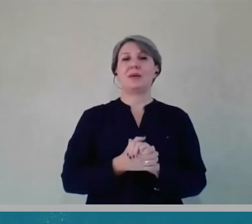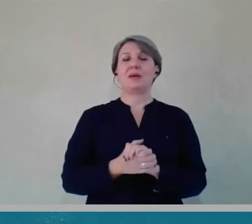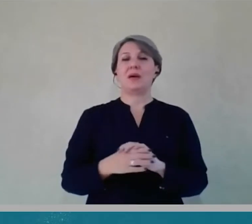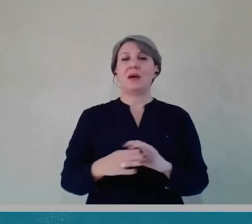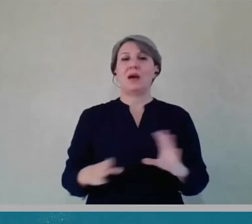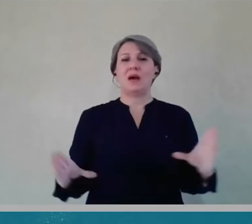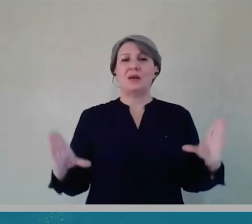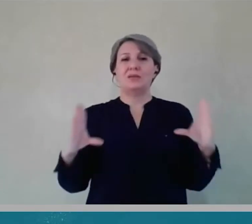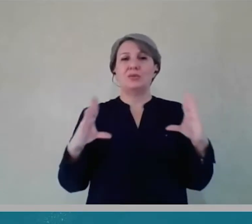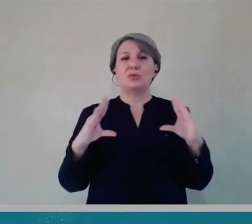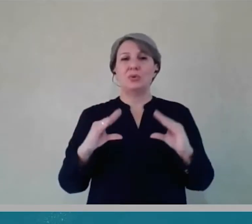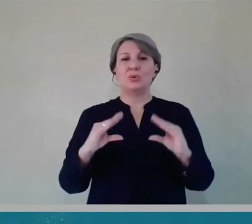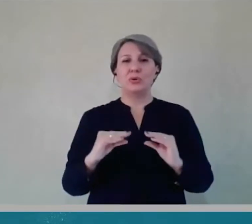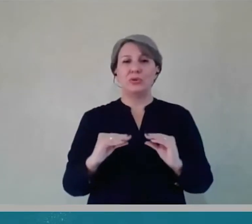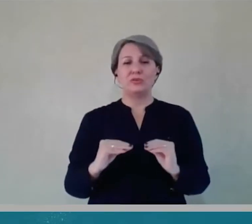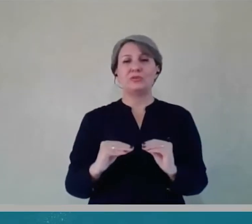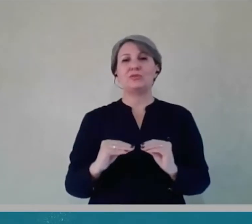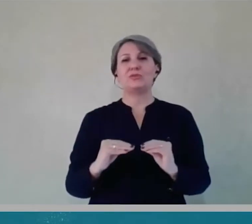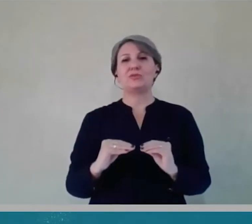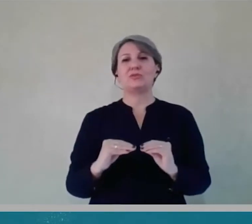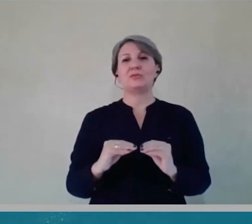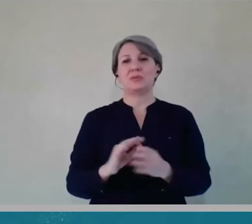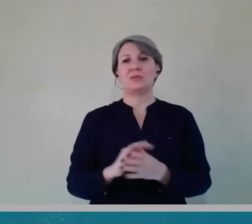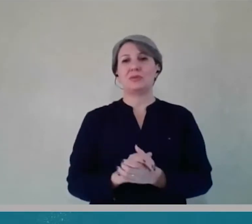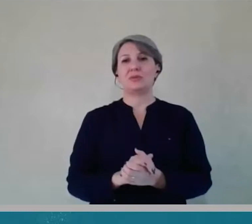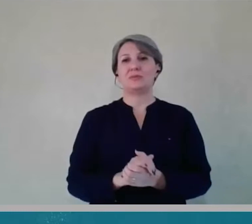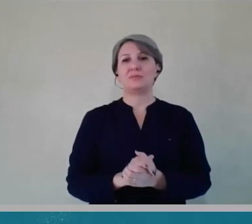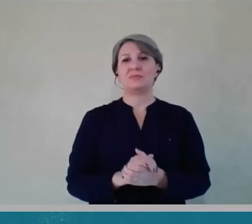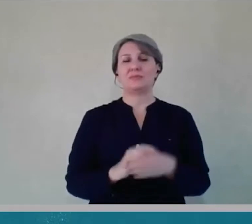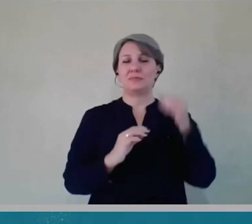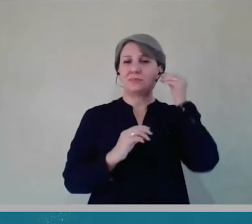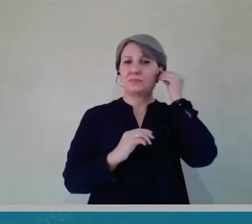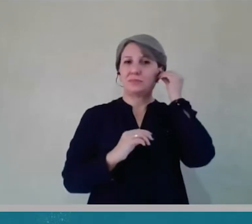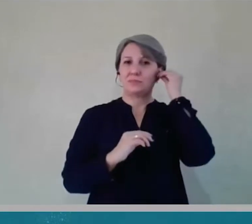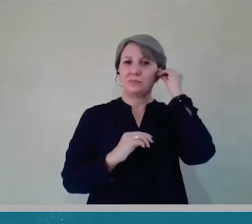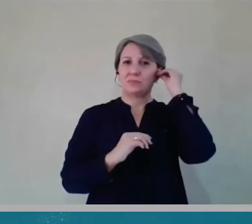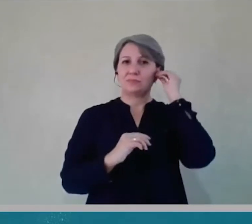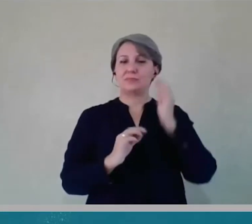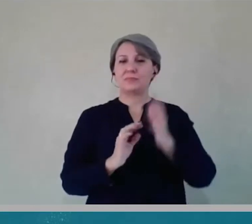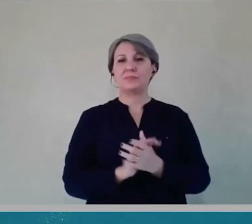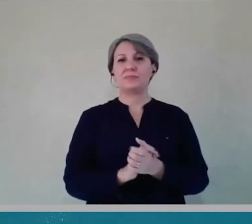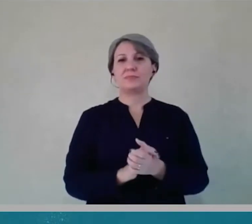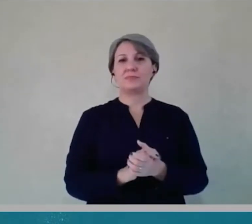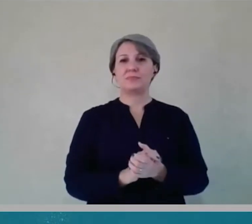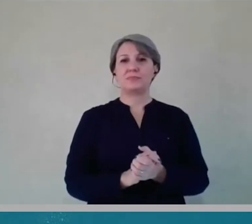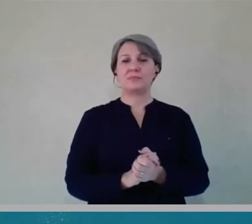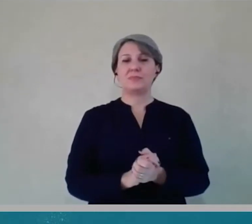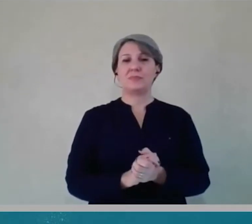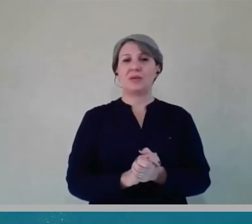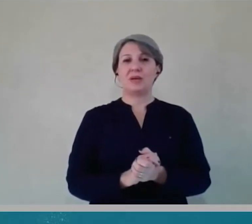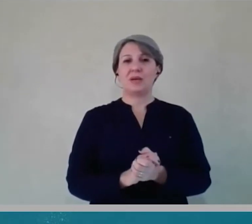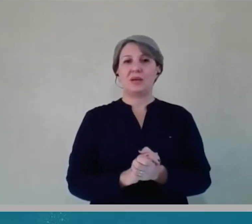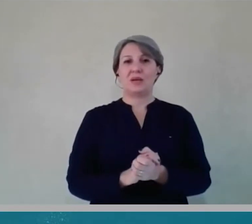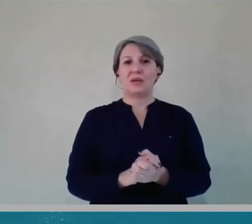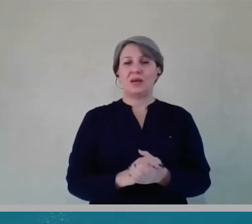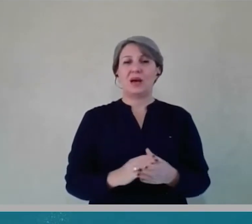obras, né, vergonhosas das trevas. Vamos viver com o filho do dia. Deixemos, pois, as obras das trevas e